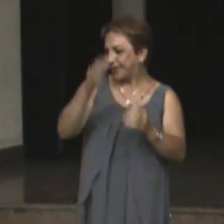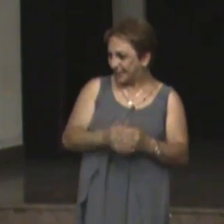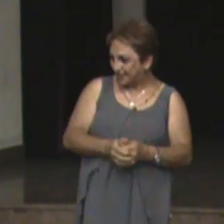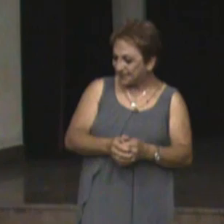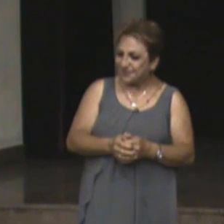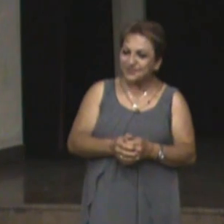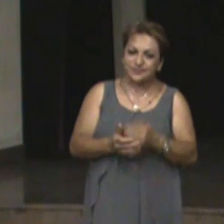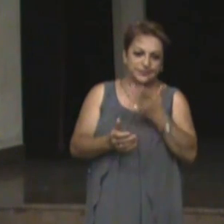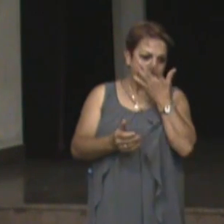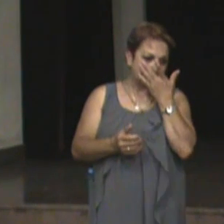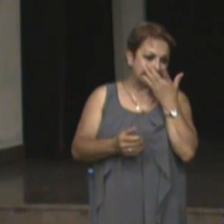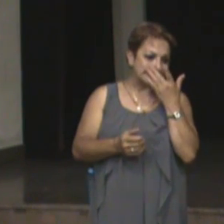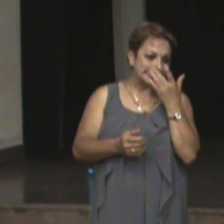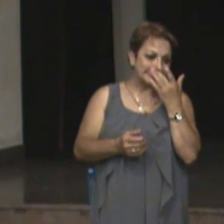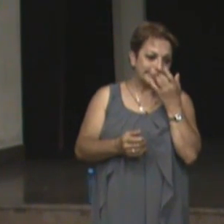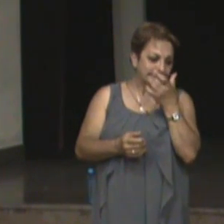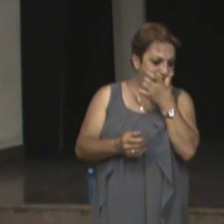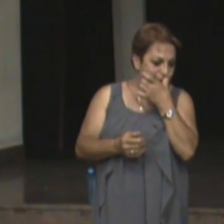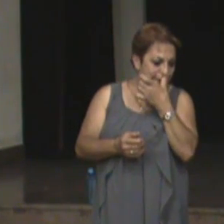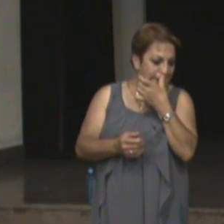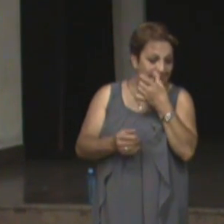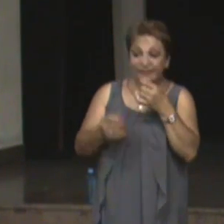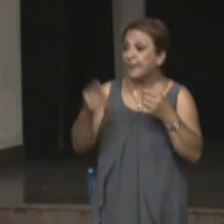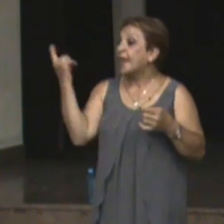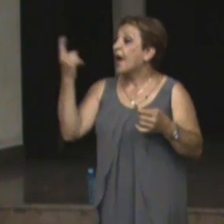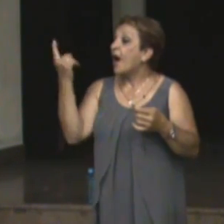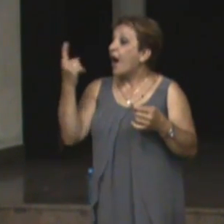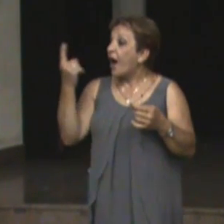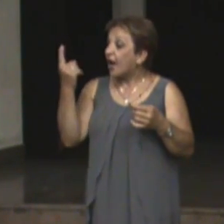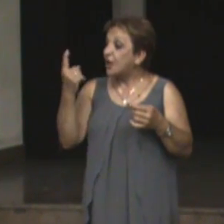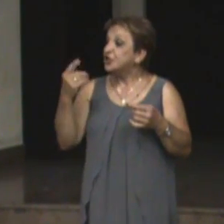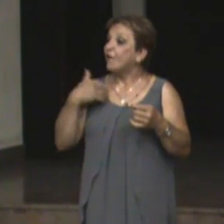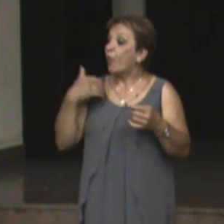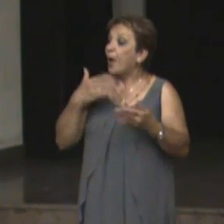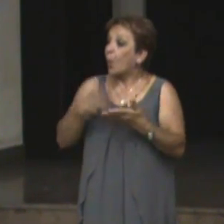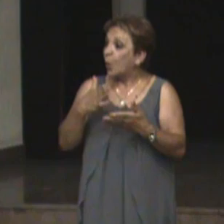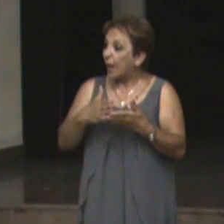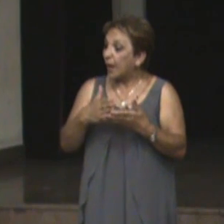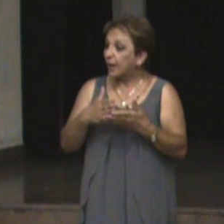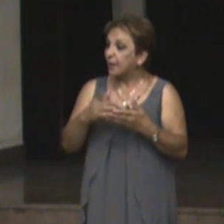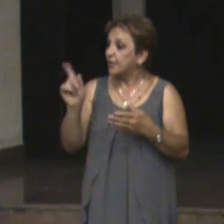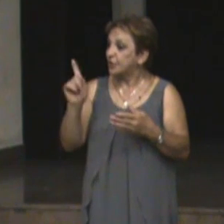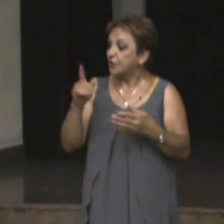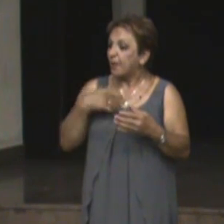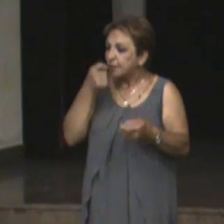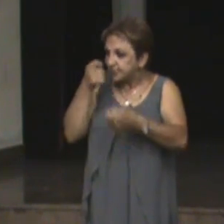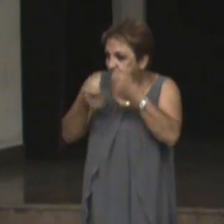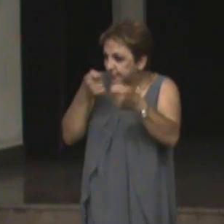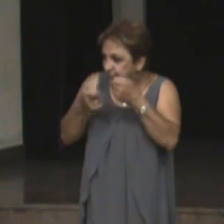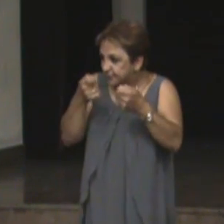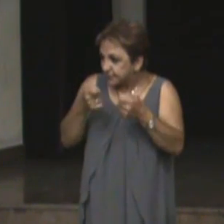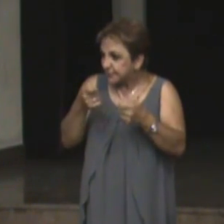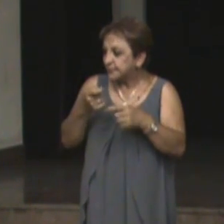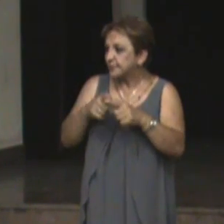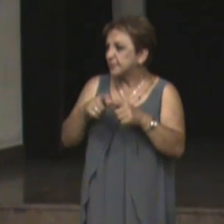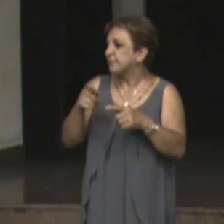Հիմա առաջին տեսակը այս արագի մեջ, մարդկային առաջին տեսակը, եթե մենք քննելու լինենք,